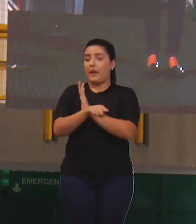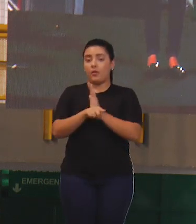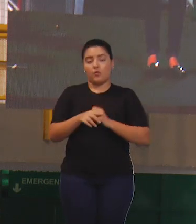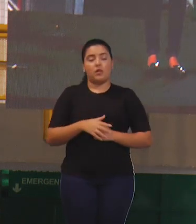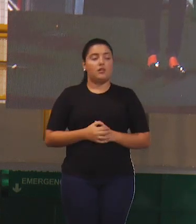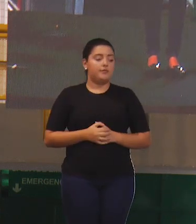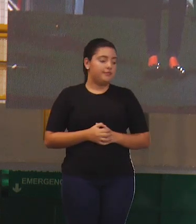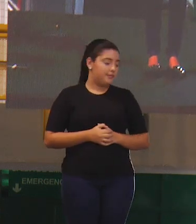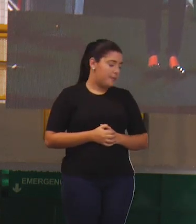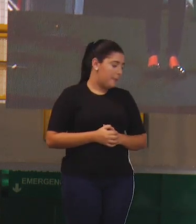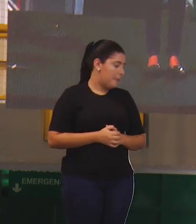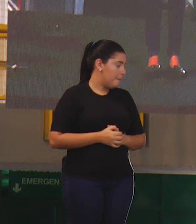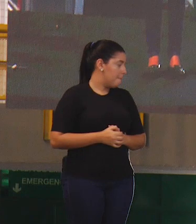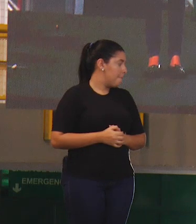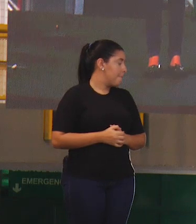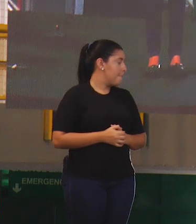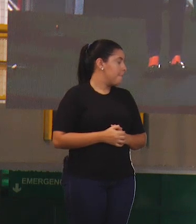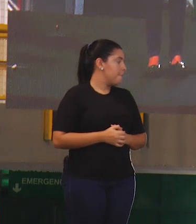né?